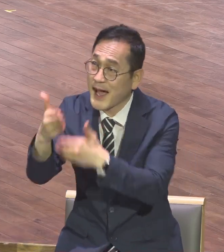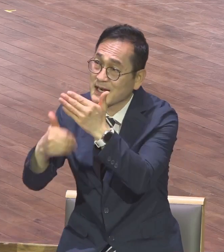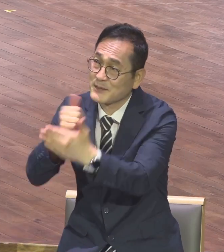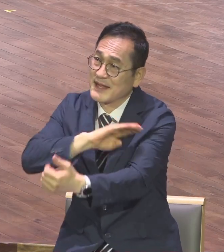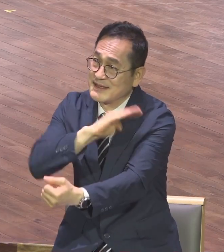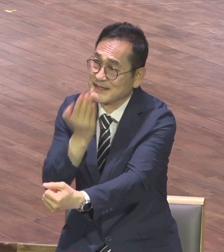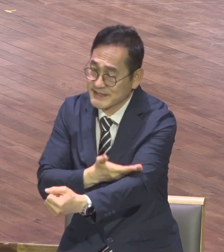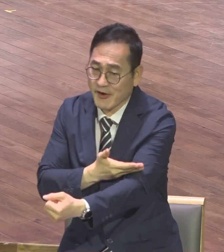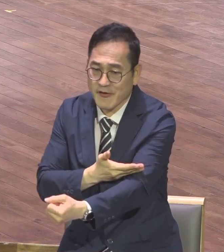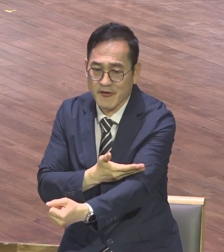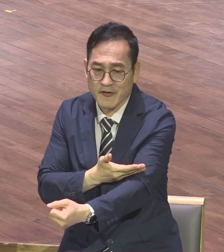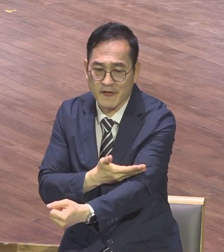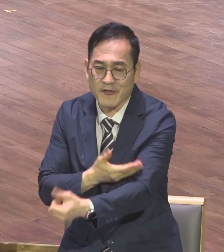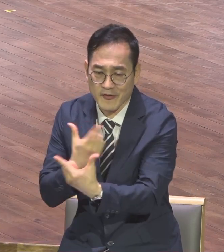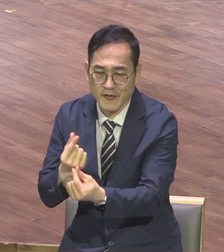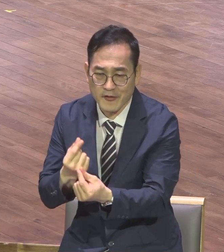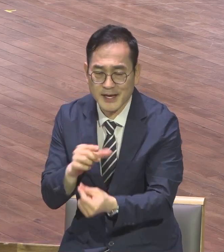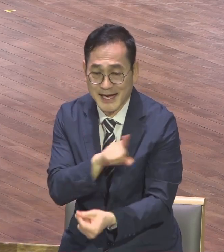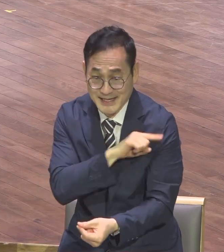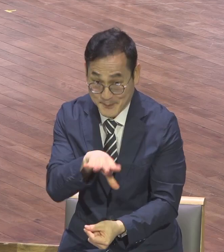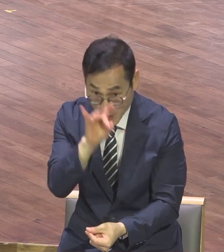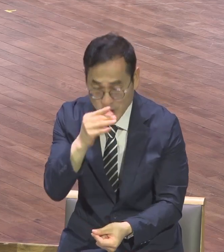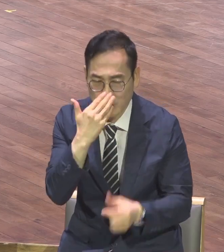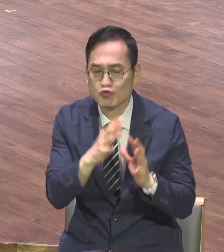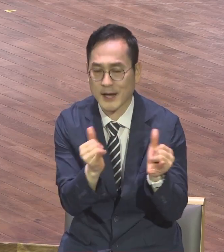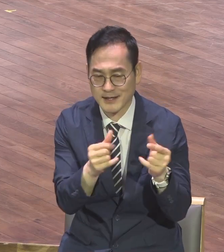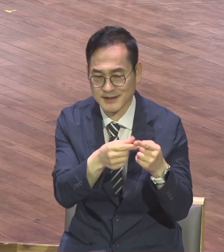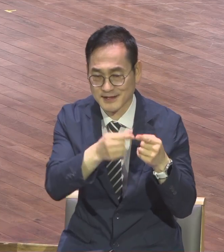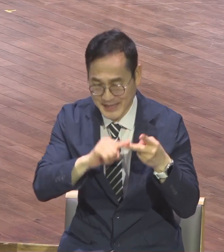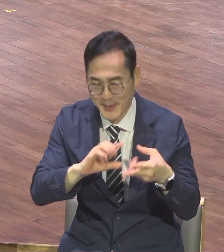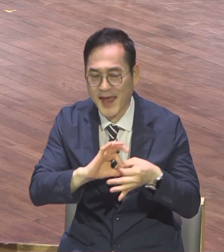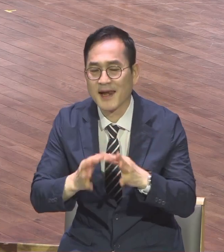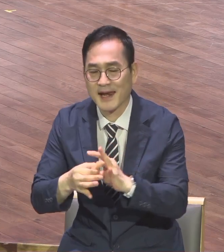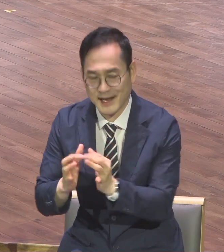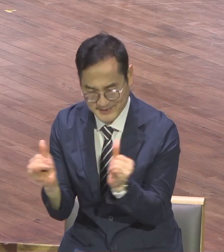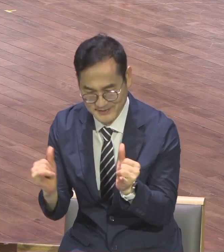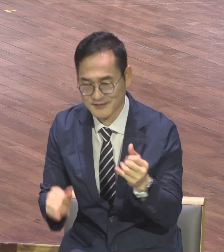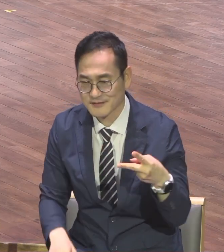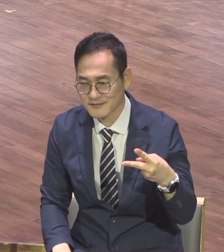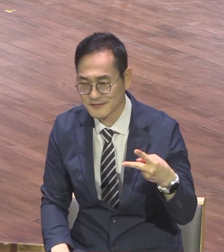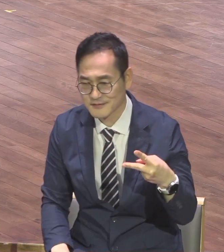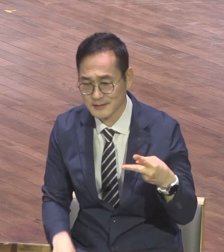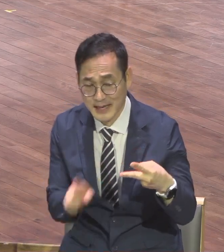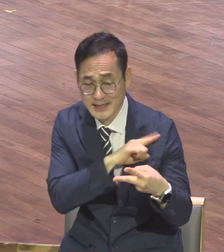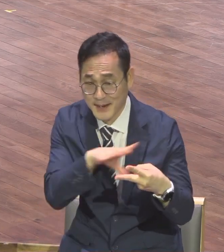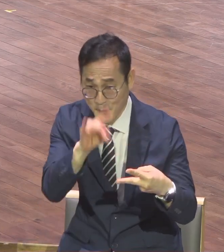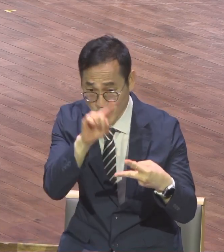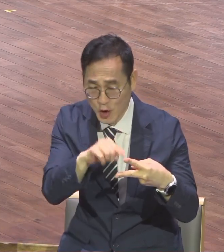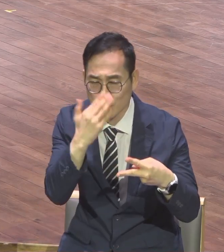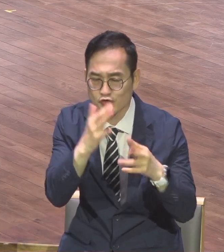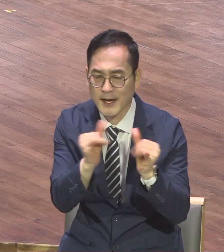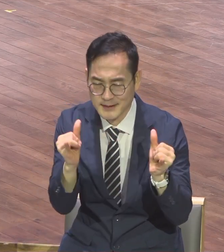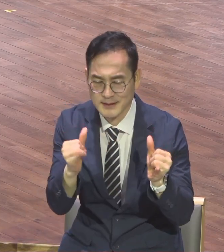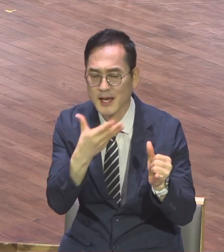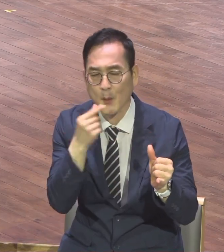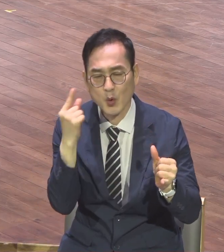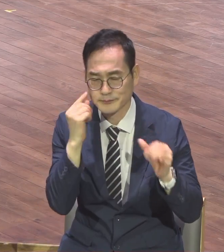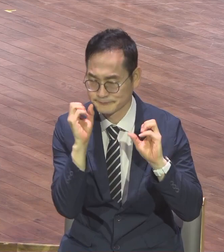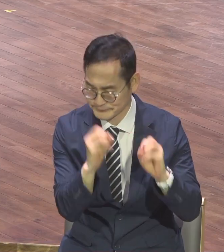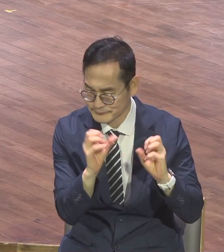하나님의 능력이 됨이라. 먼저는 유대인에게요 그리고 헬라인에게로다. 먼저는 유대인에게요.